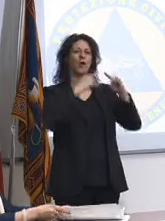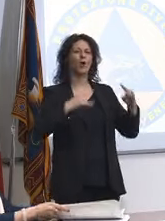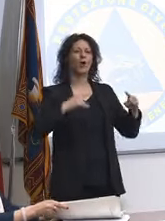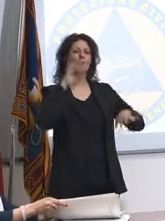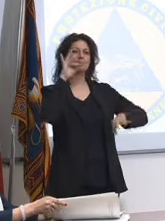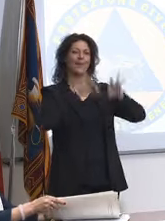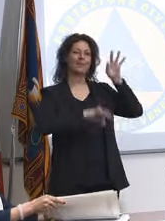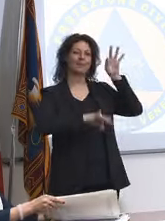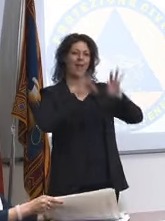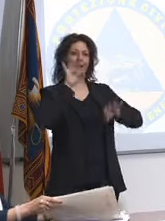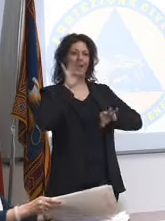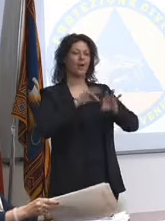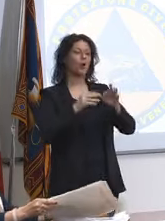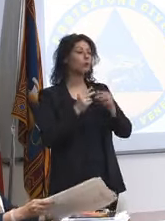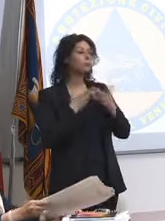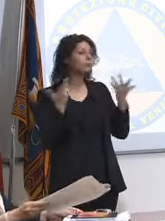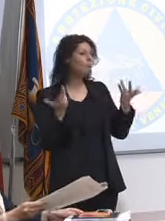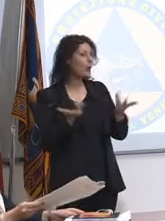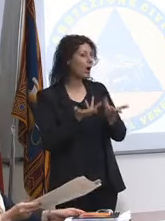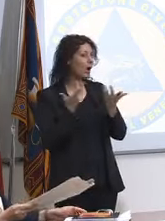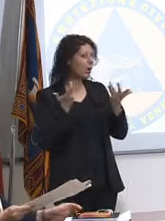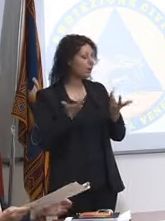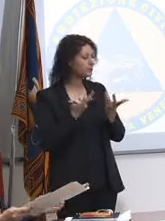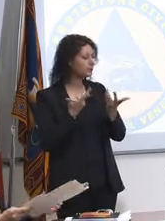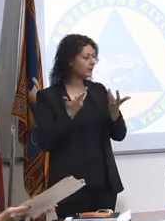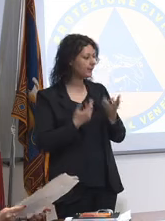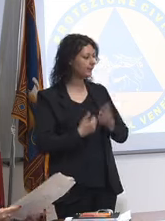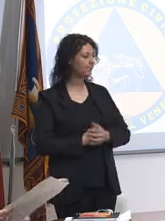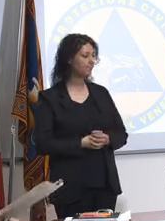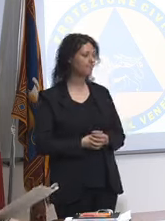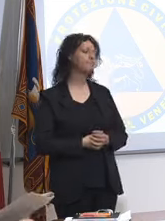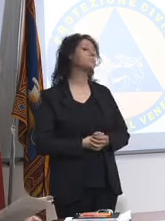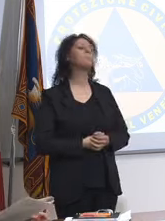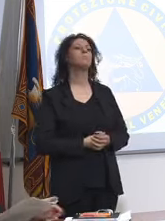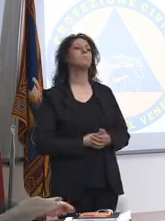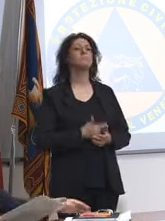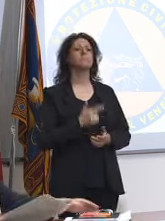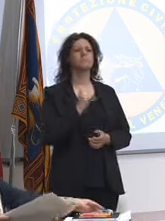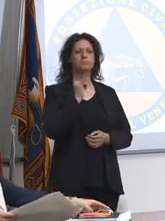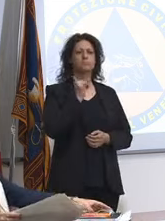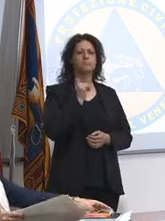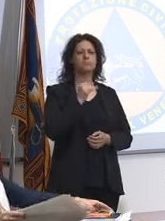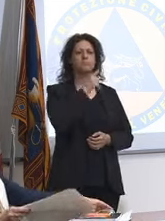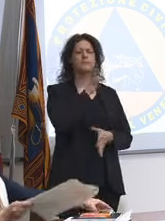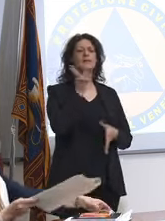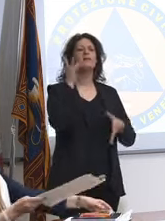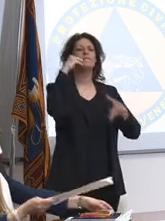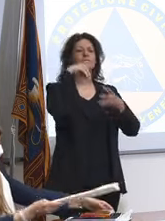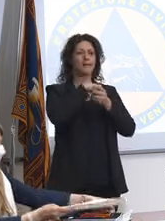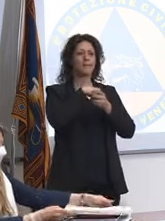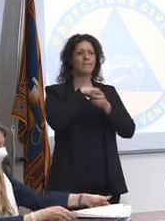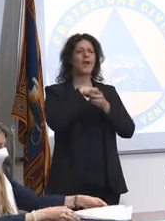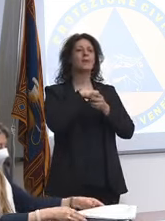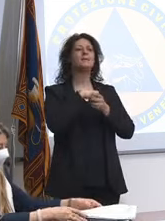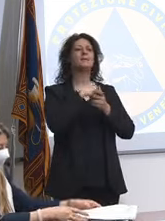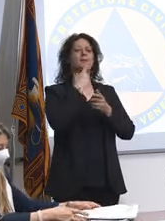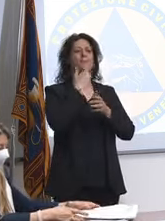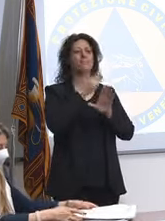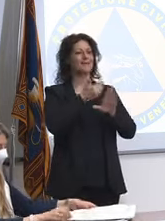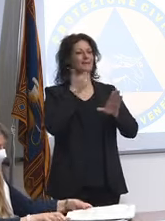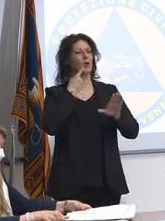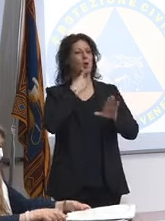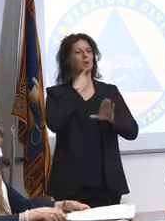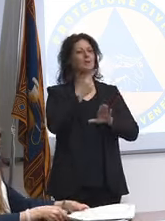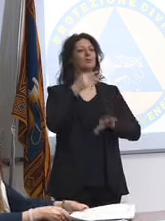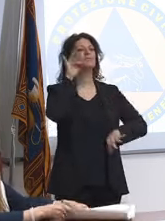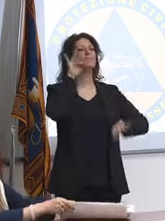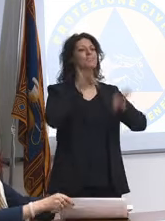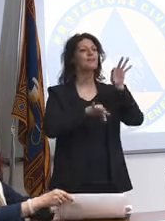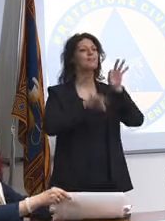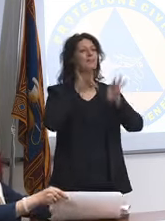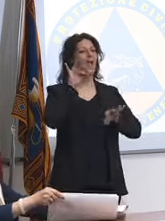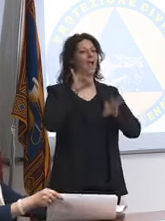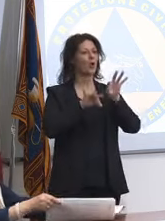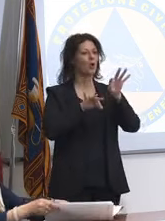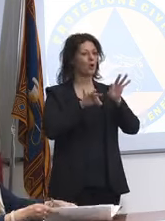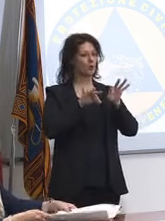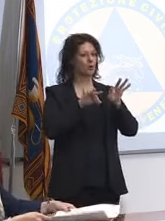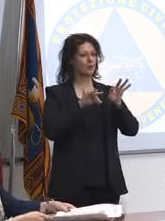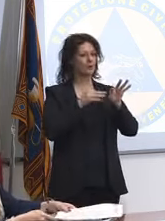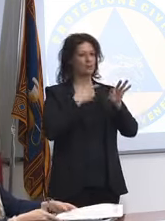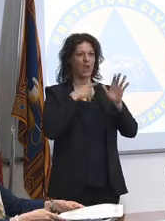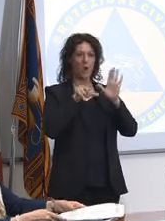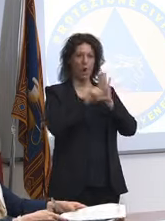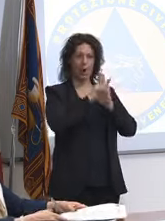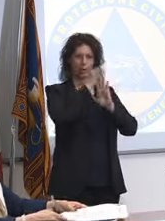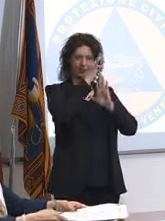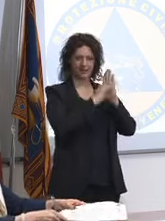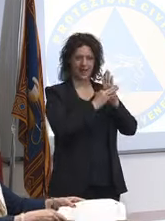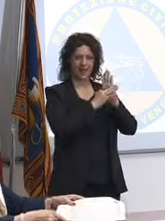soprattutto qualcosa. Sì, rientra nella parte degli spettacoli che ho citato prima, la penultima parte dell'ordinanza